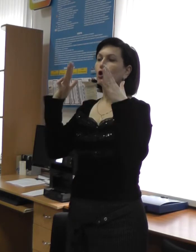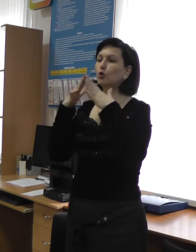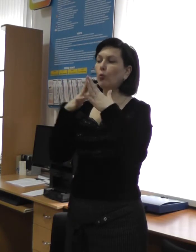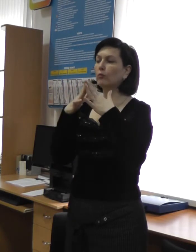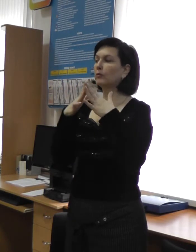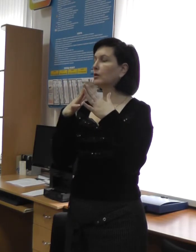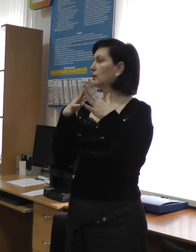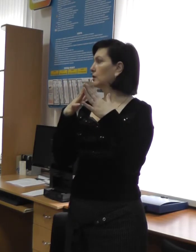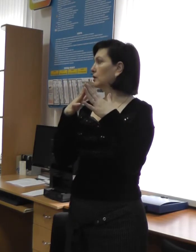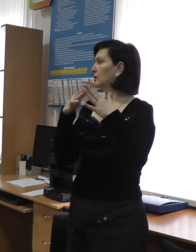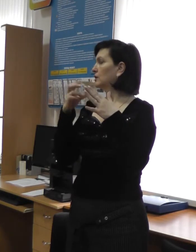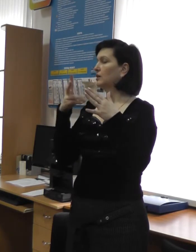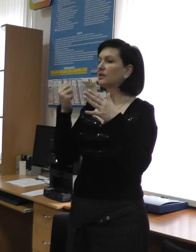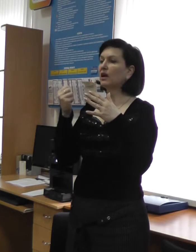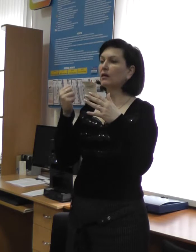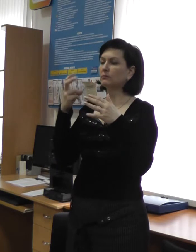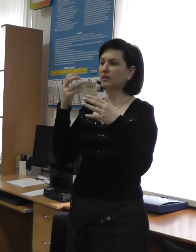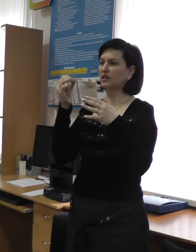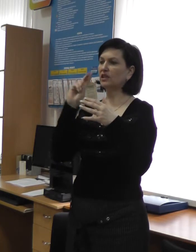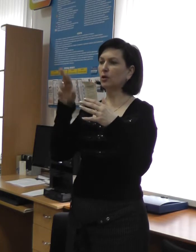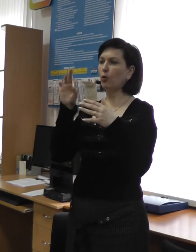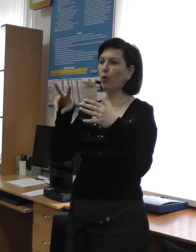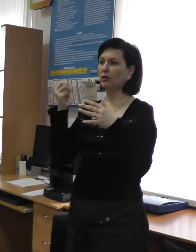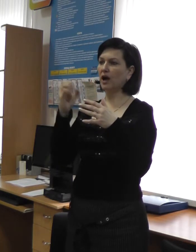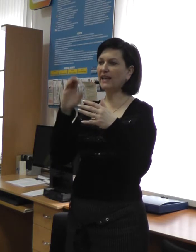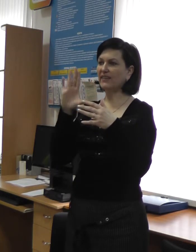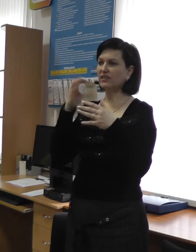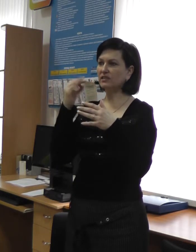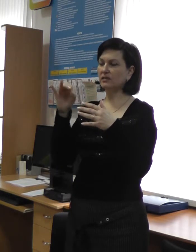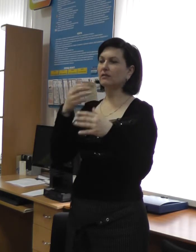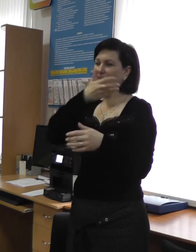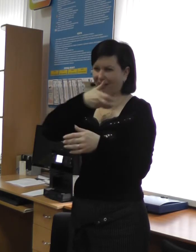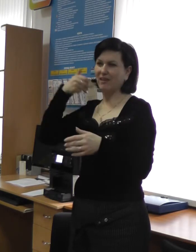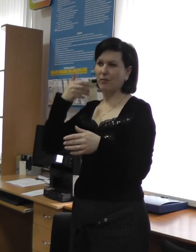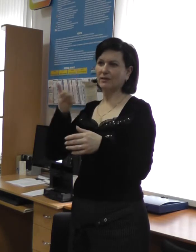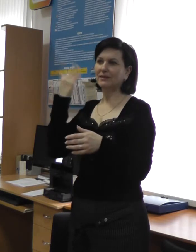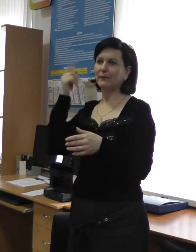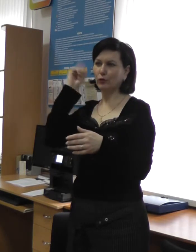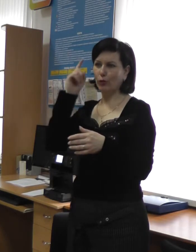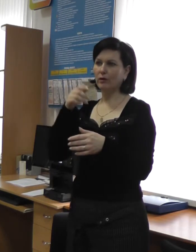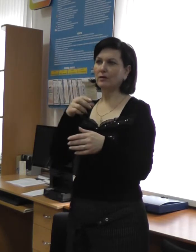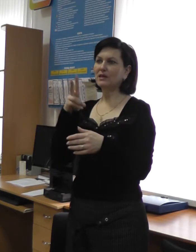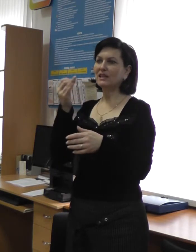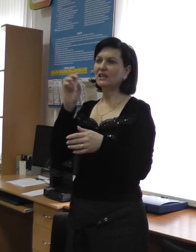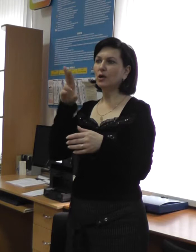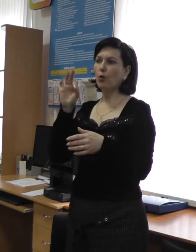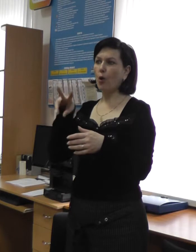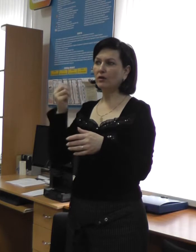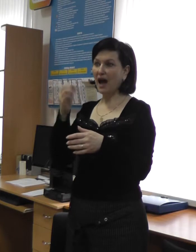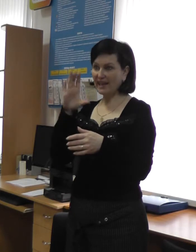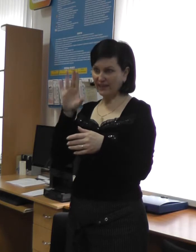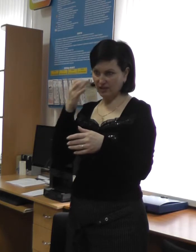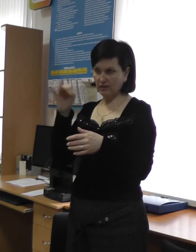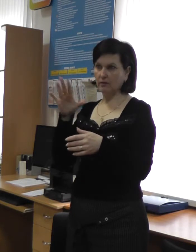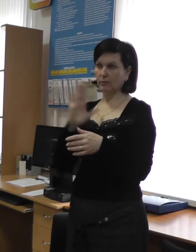на Николаевском проспекте, ныне это проспект Карла Маркса, задуманное одним из его предшественников,